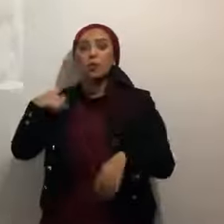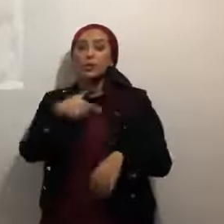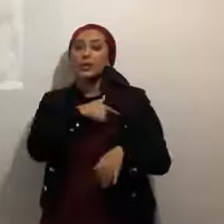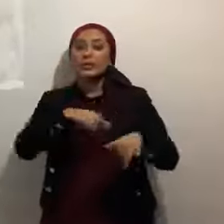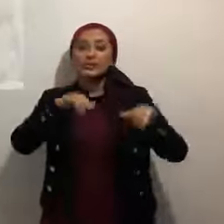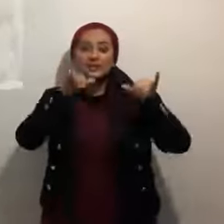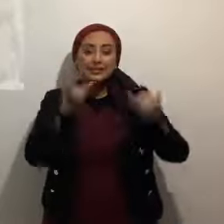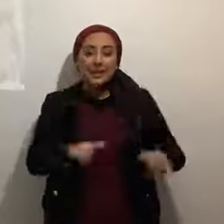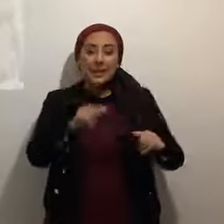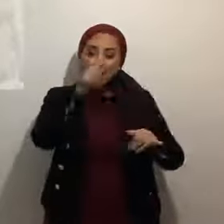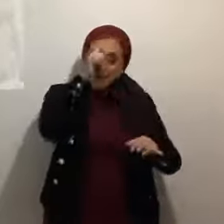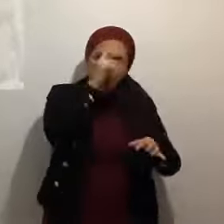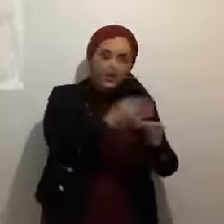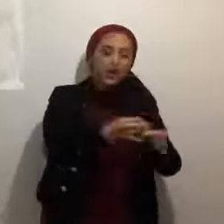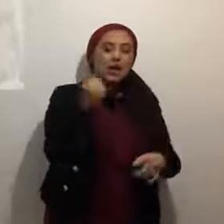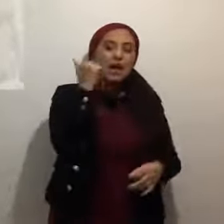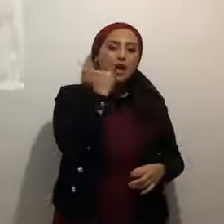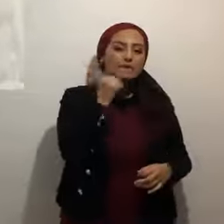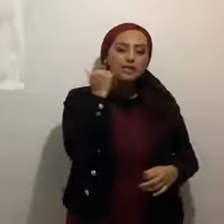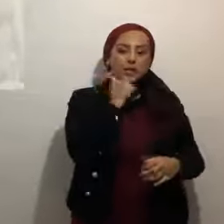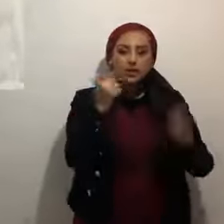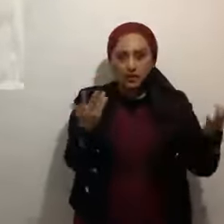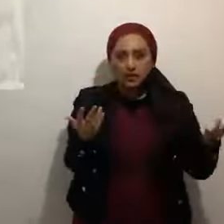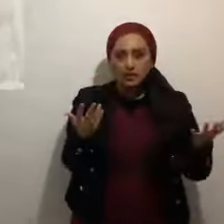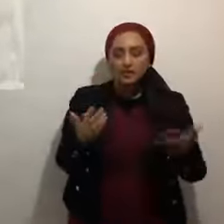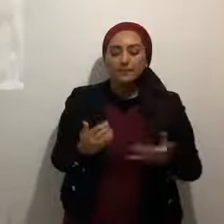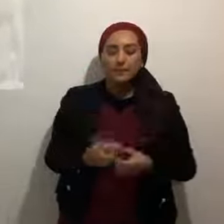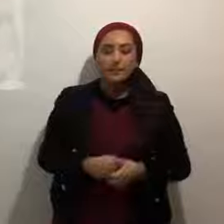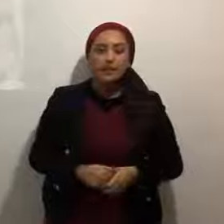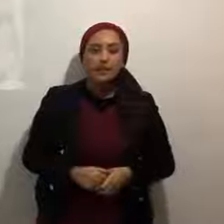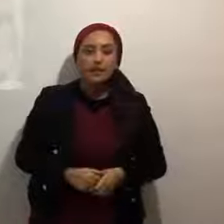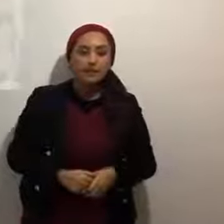fe cada mañana. Lógico, en nosotros. Ahora,